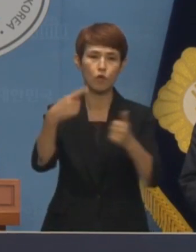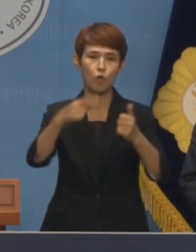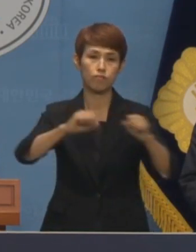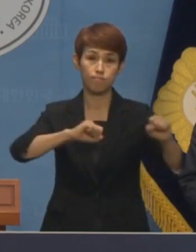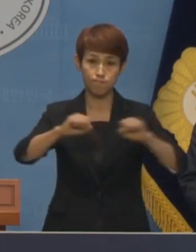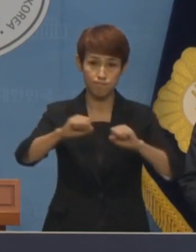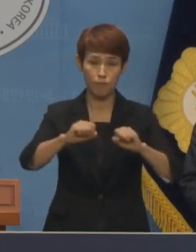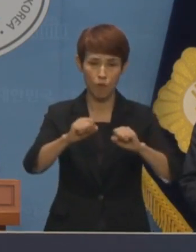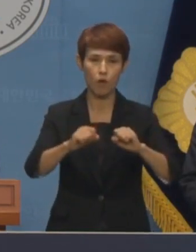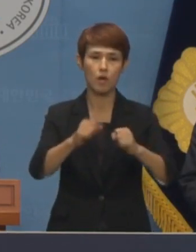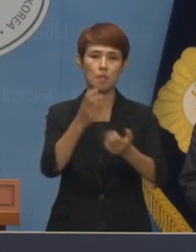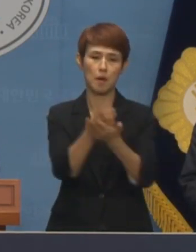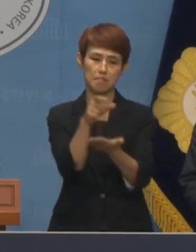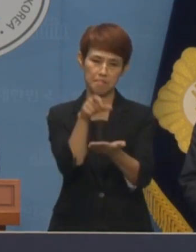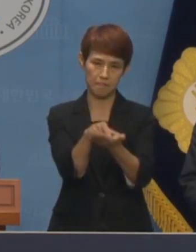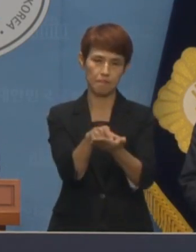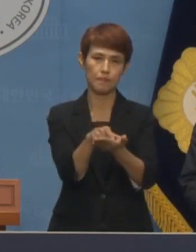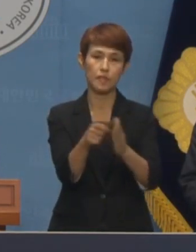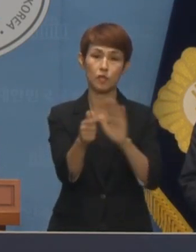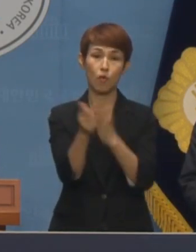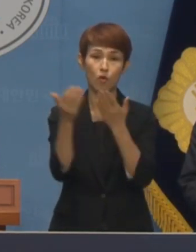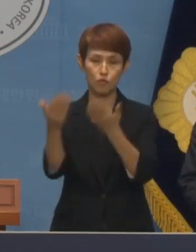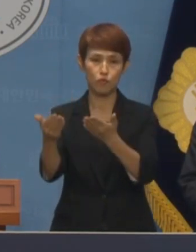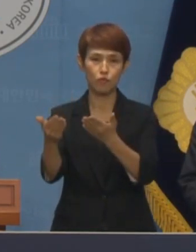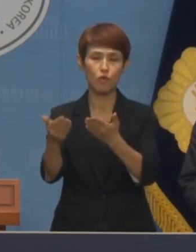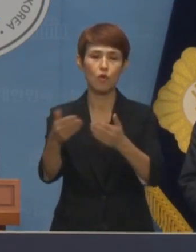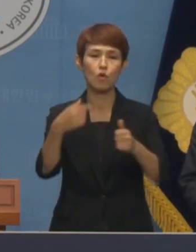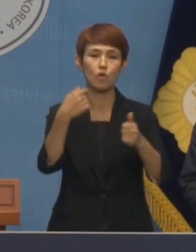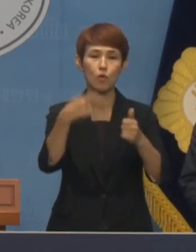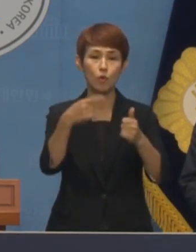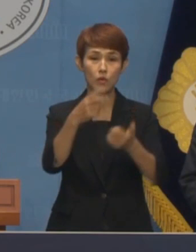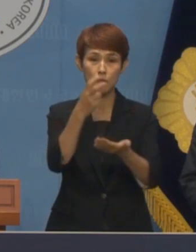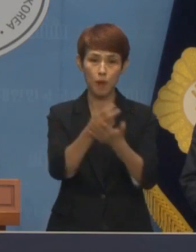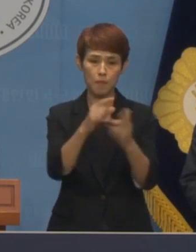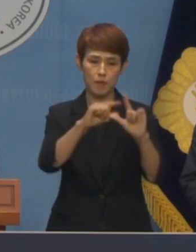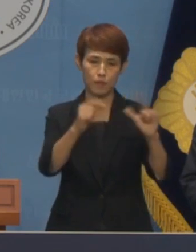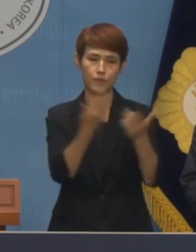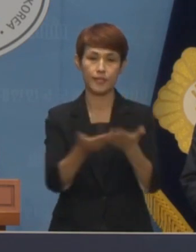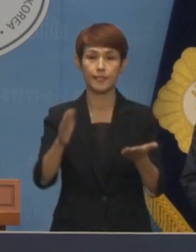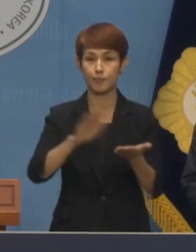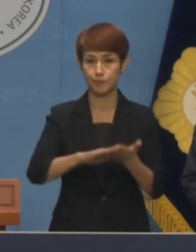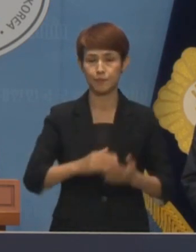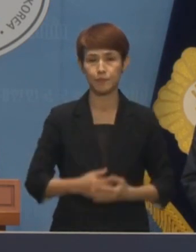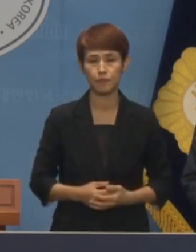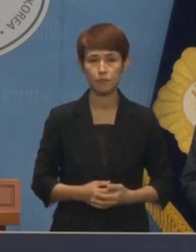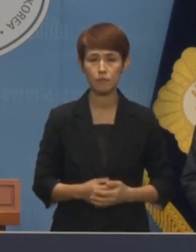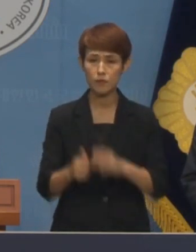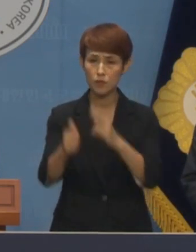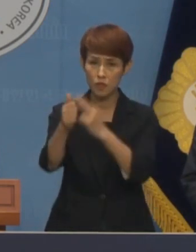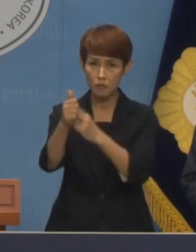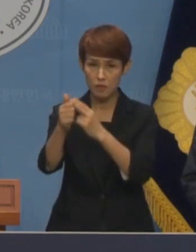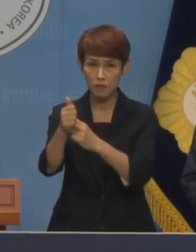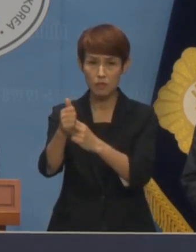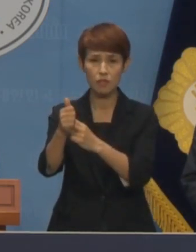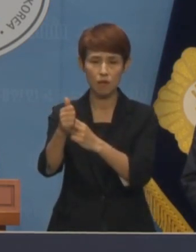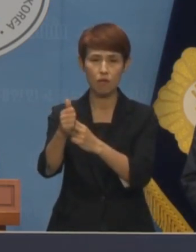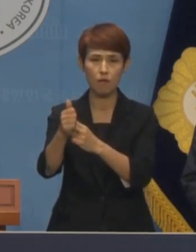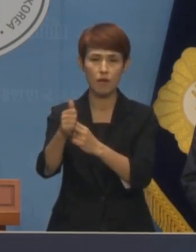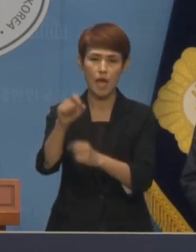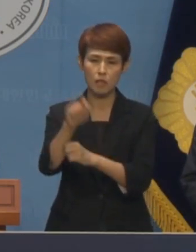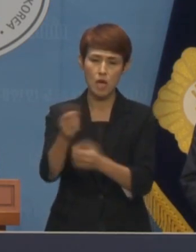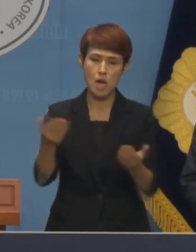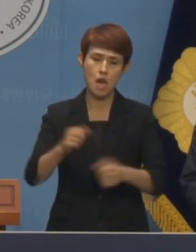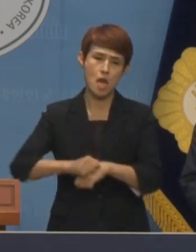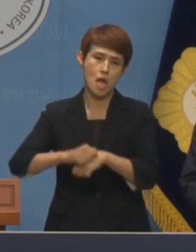법률에 명시하고 지원하도록 한 초중등교육법 일부 개정 법률안입니다. 선생님들이 과도한 행정